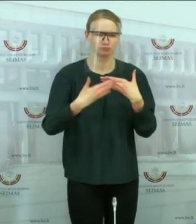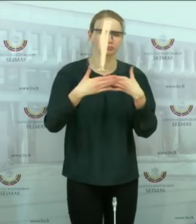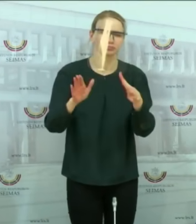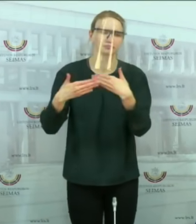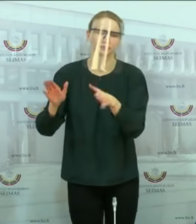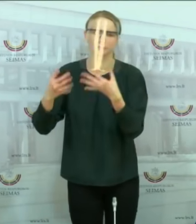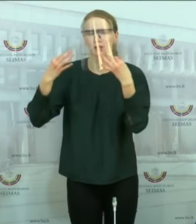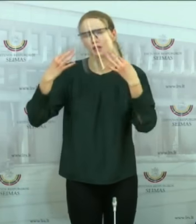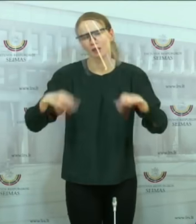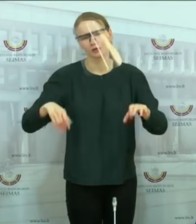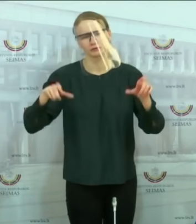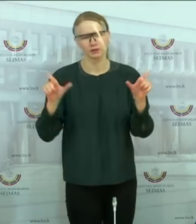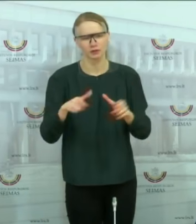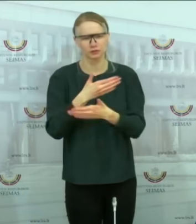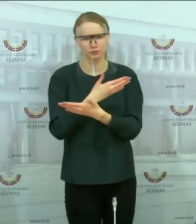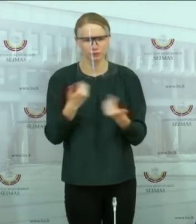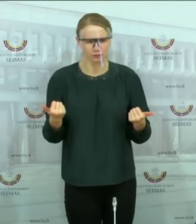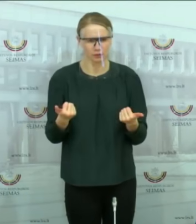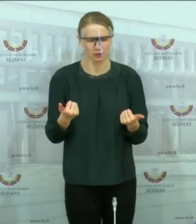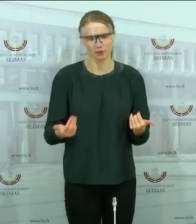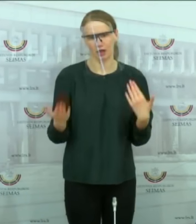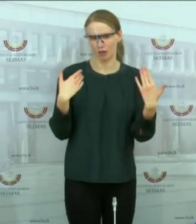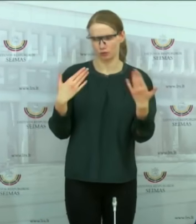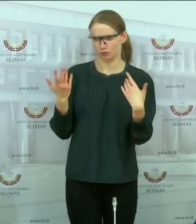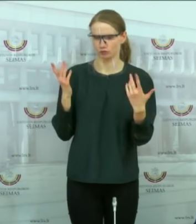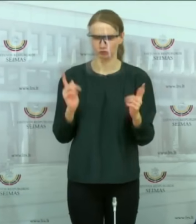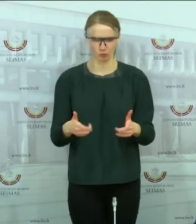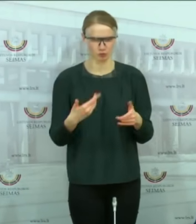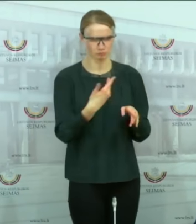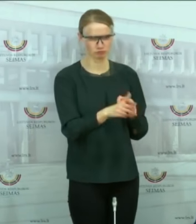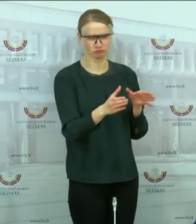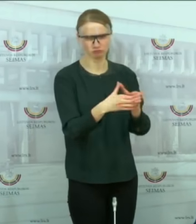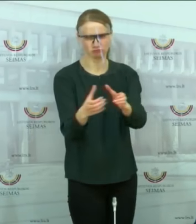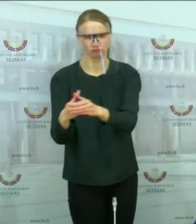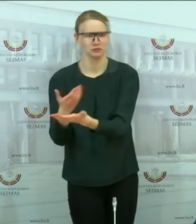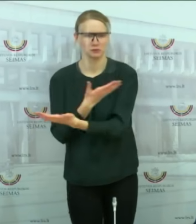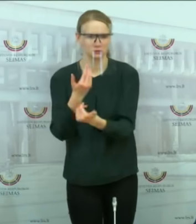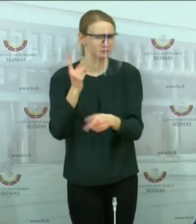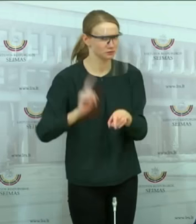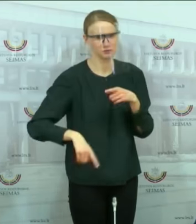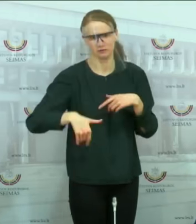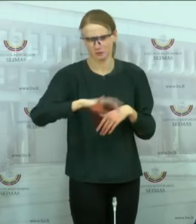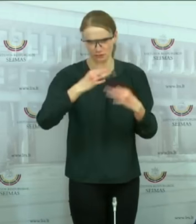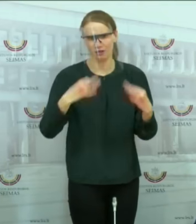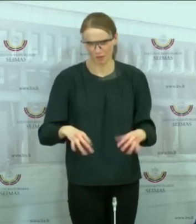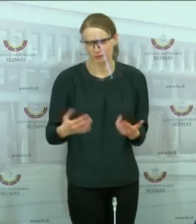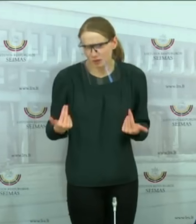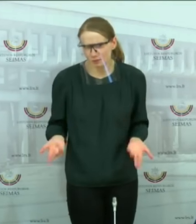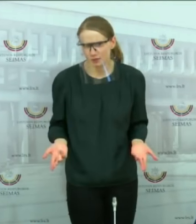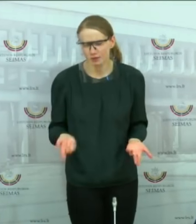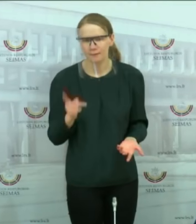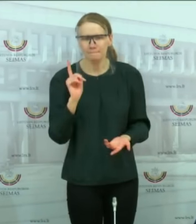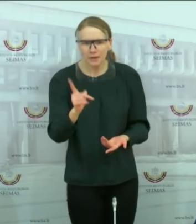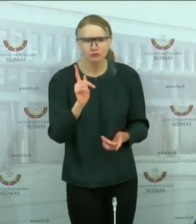būtų teoriškai lyg ir logiškiausia, tada jau neskirstant nieko. Bet tada supraskim, kad mes net ir teorinės